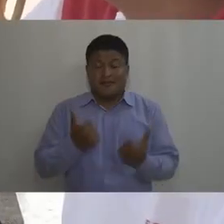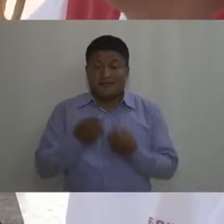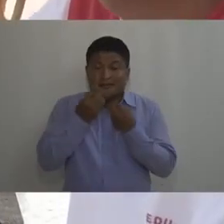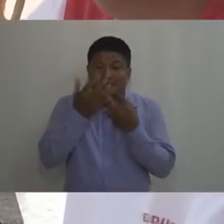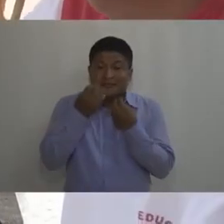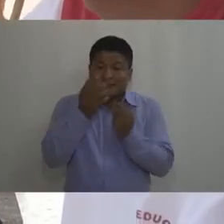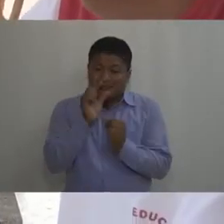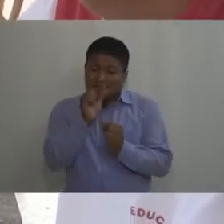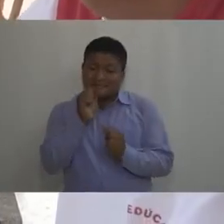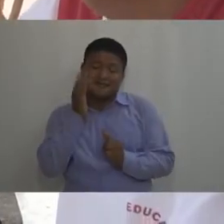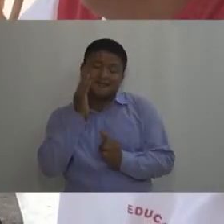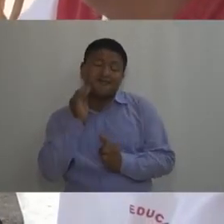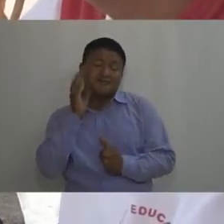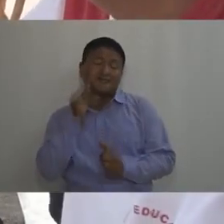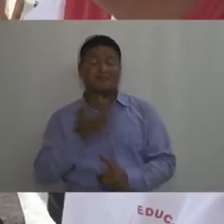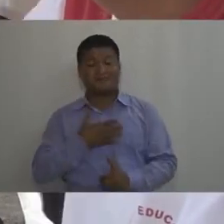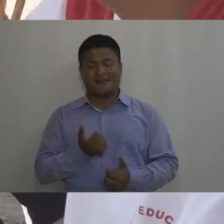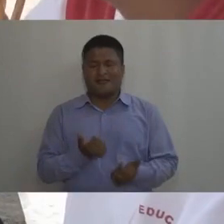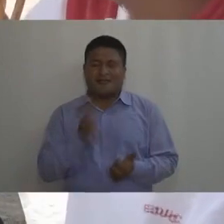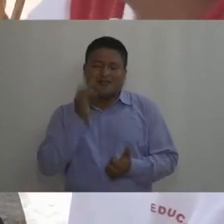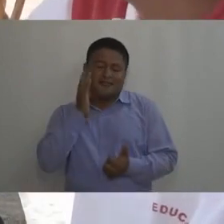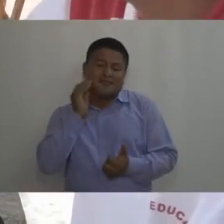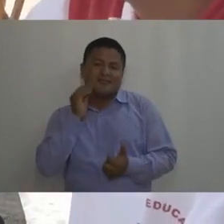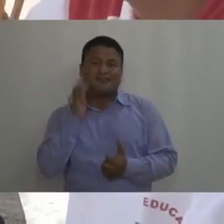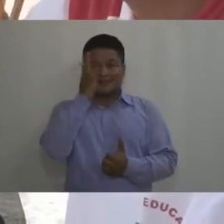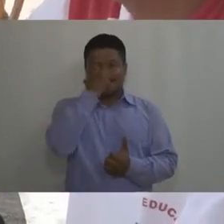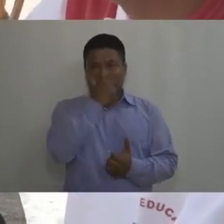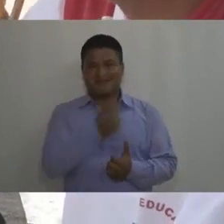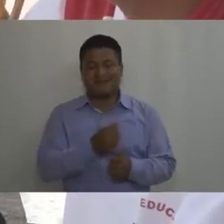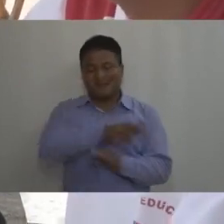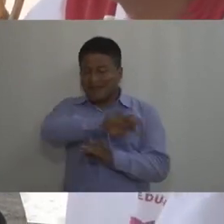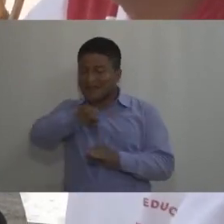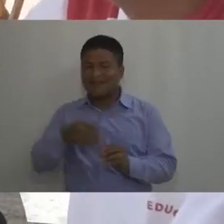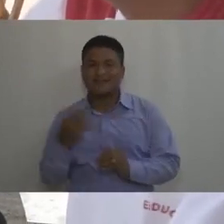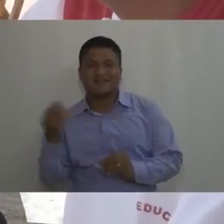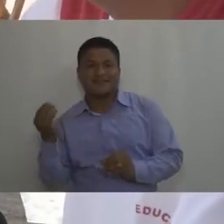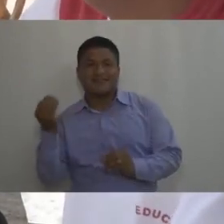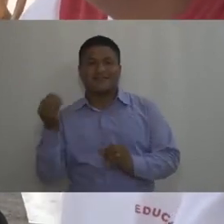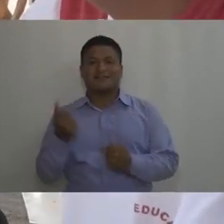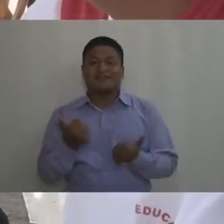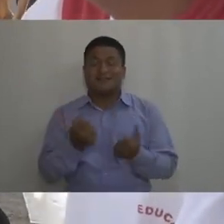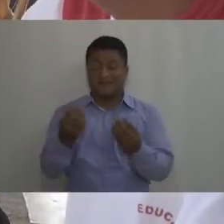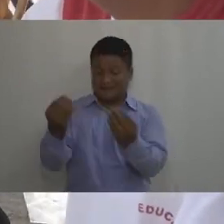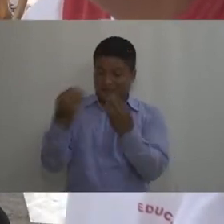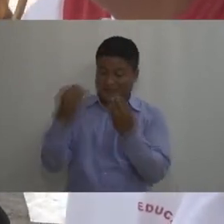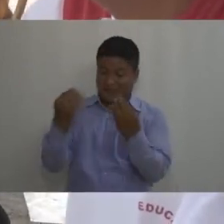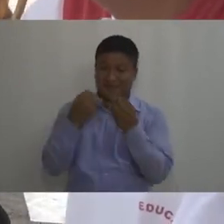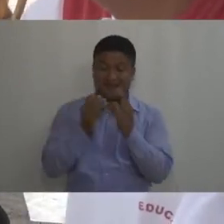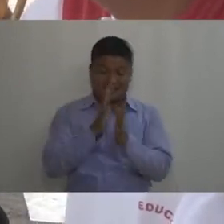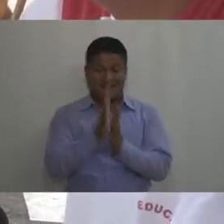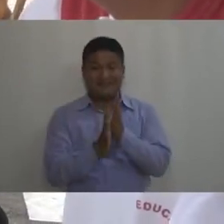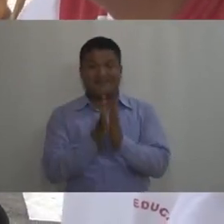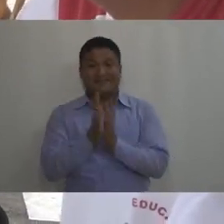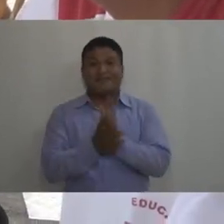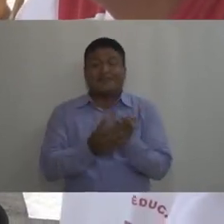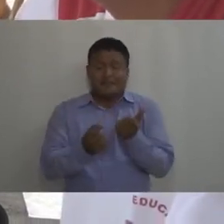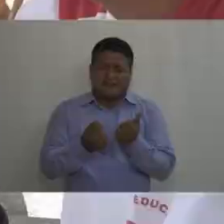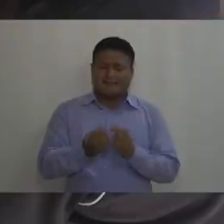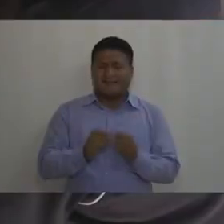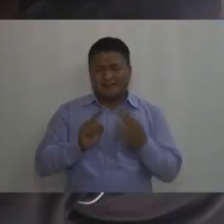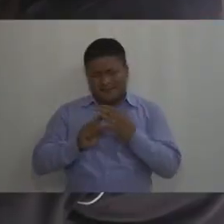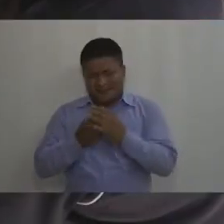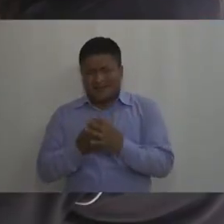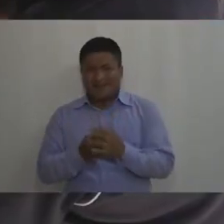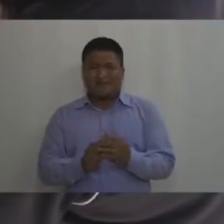Yo les voy a contar un poquito acerca de mi experiencia. Es una experiencia muy bonita, ya que con los chicos ellos nos han enseñado lo que es el lenguaje de